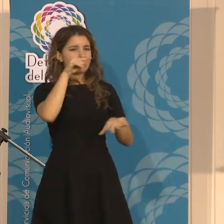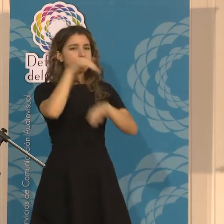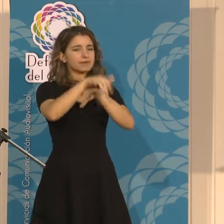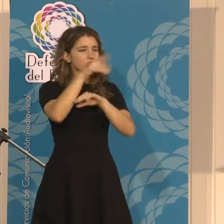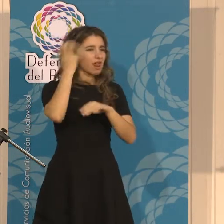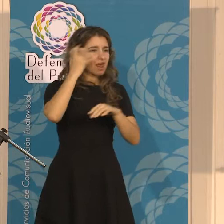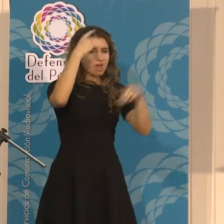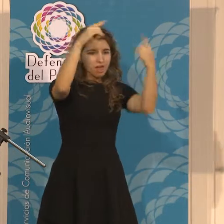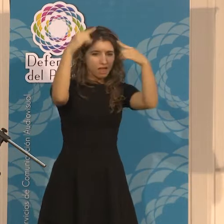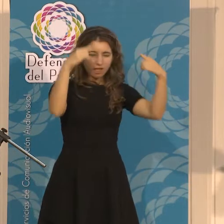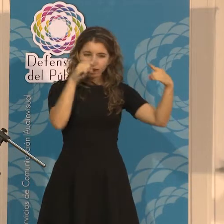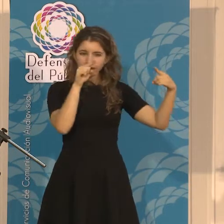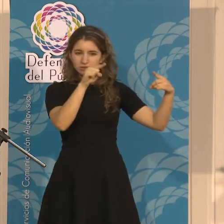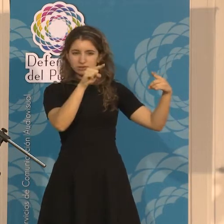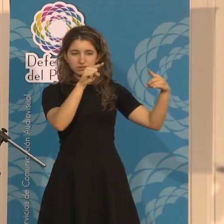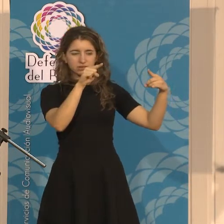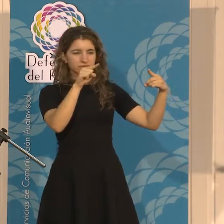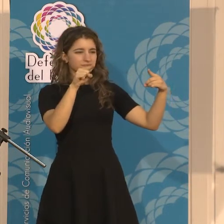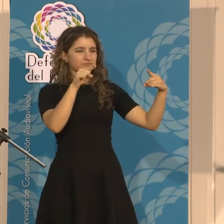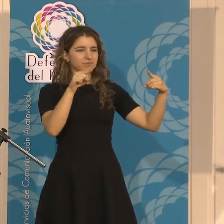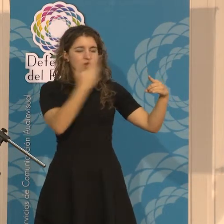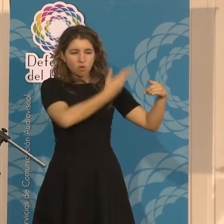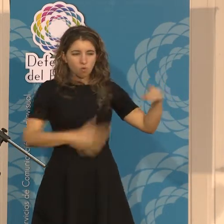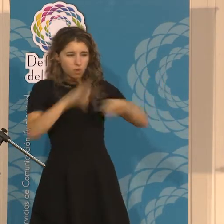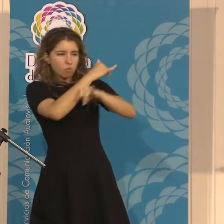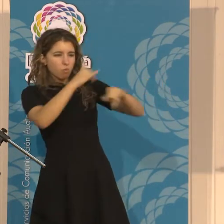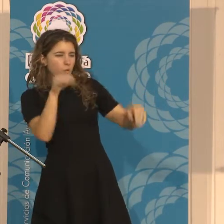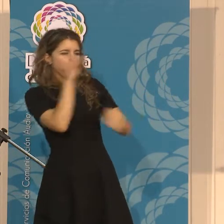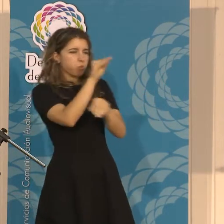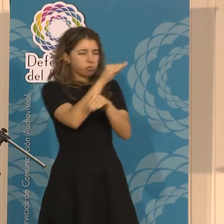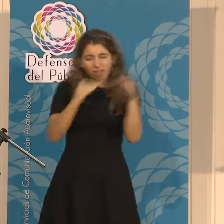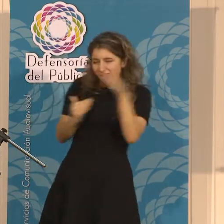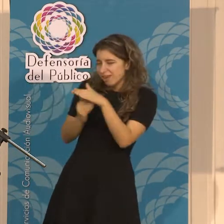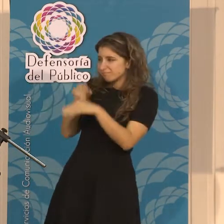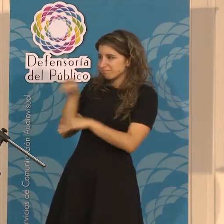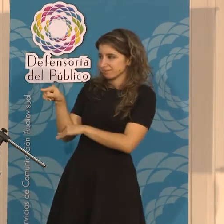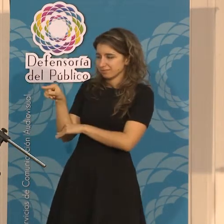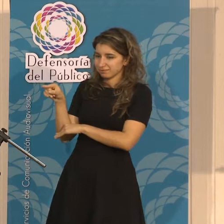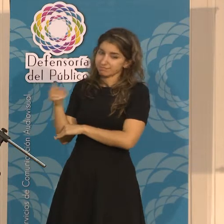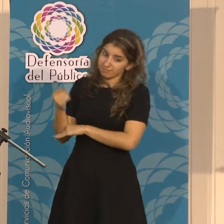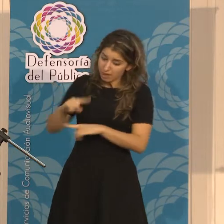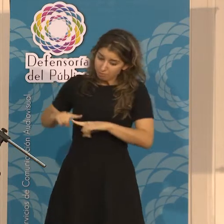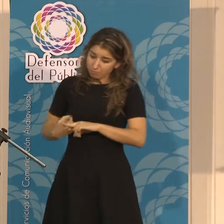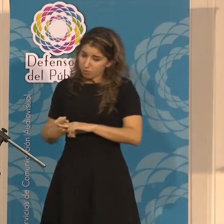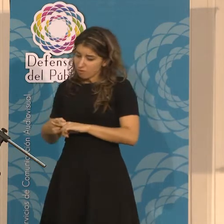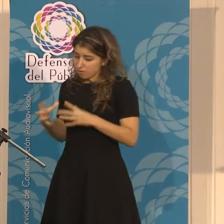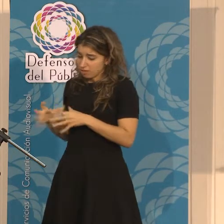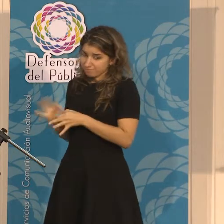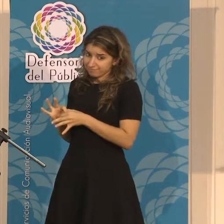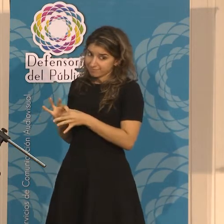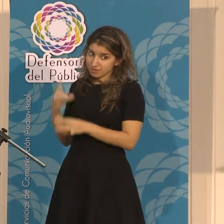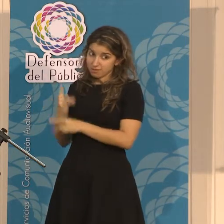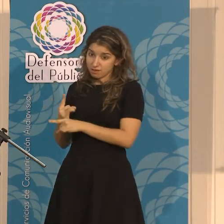dependen casi plenamente de las publicidades de los gobiernos que responden a un partido quienes